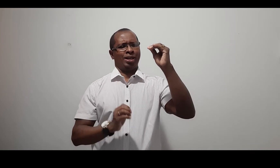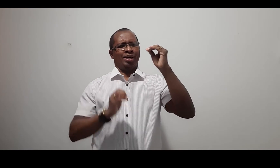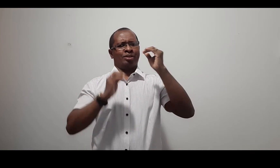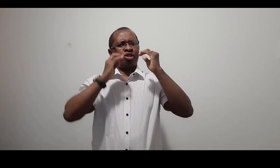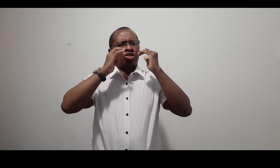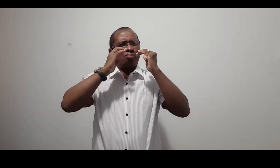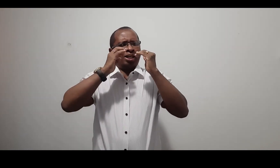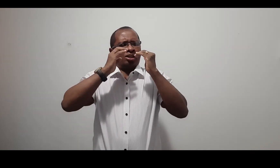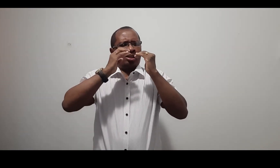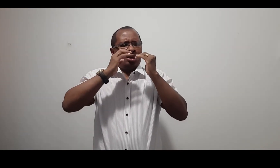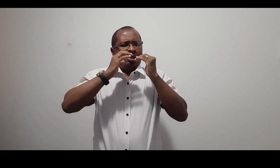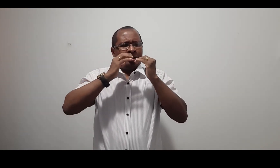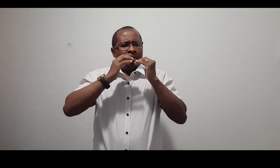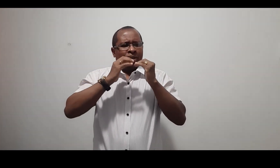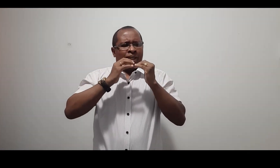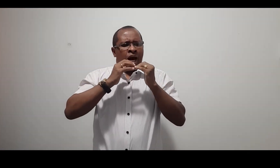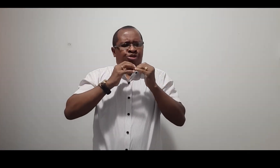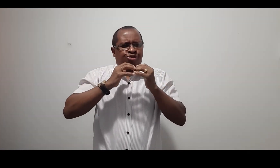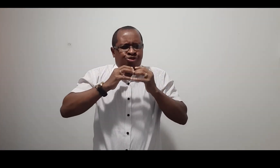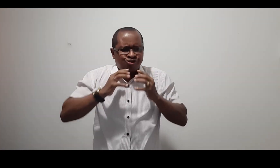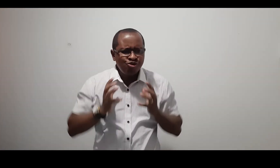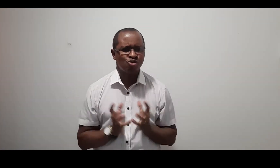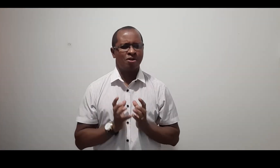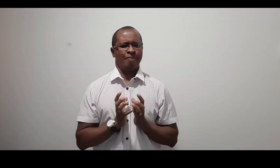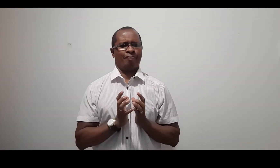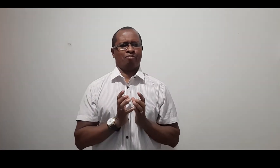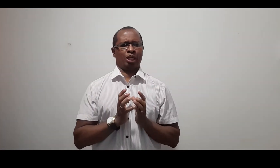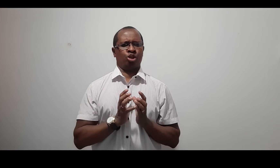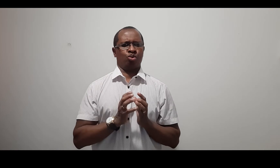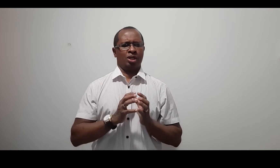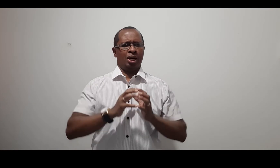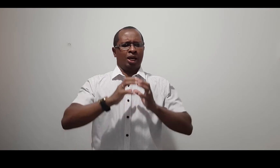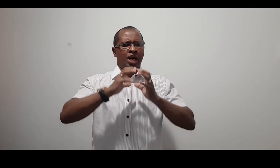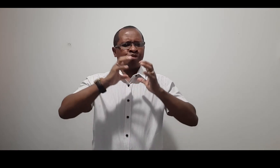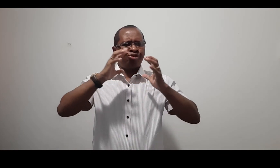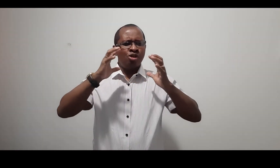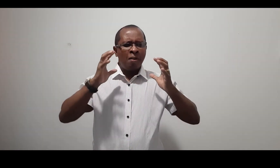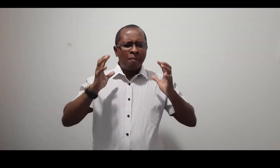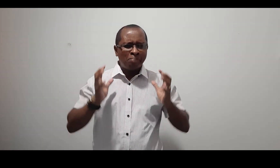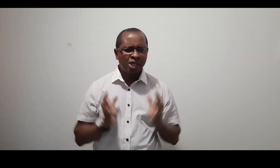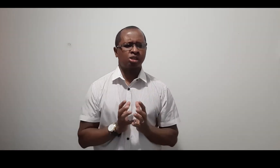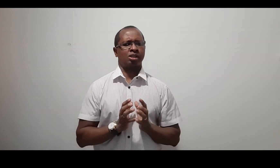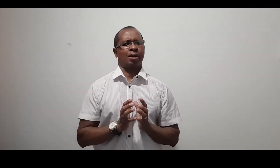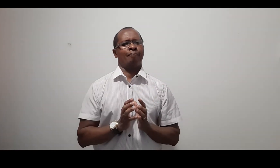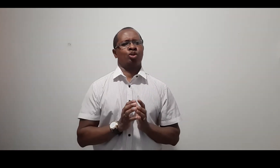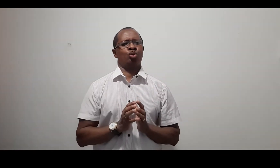dia tsy maintsy ilay fo madio lay fo masina io